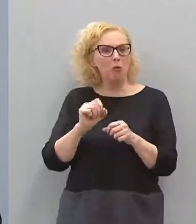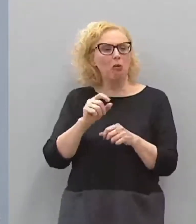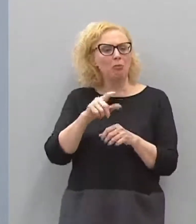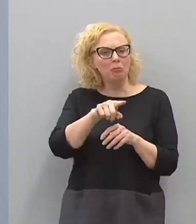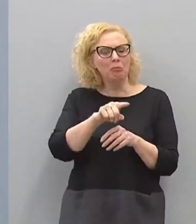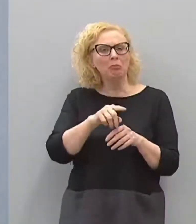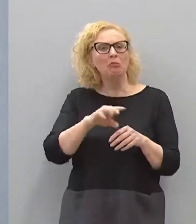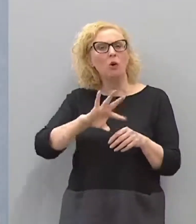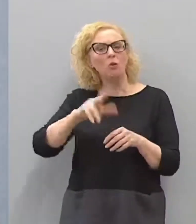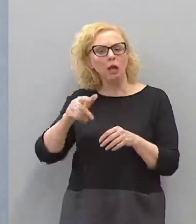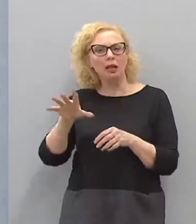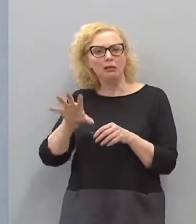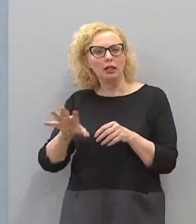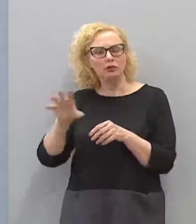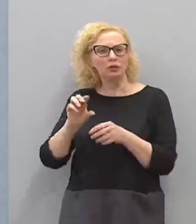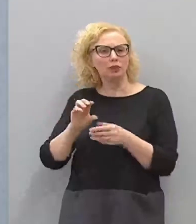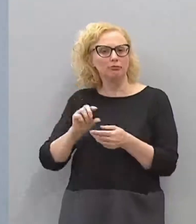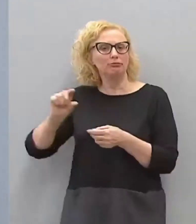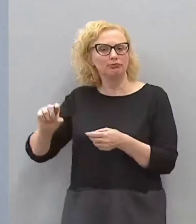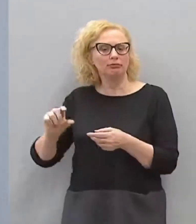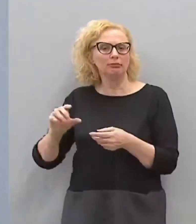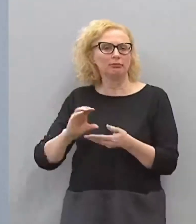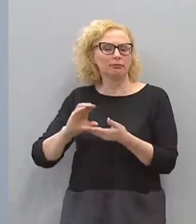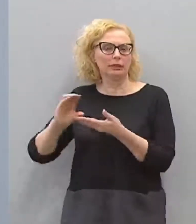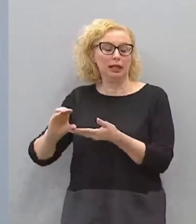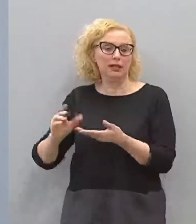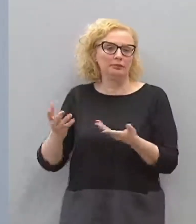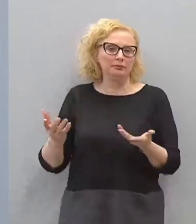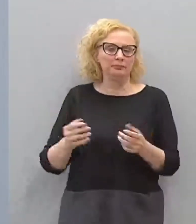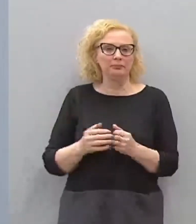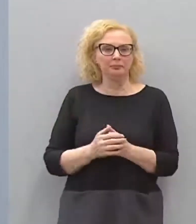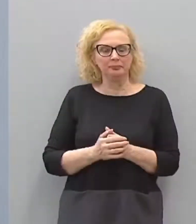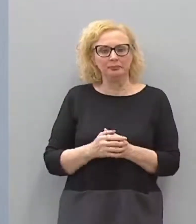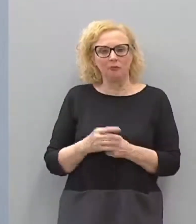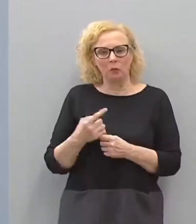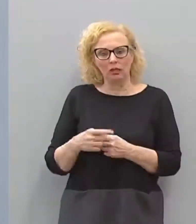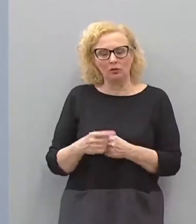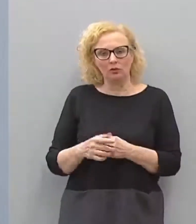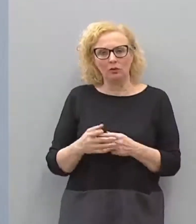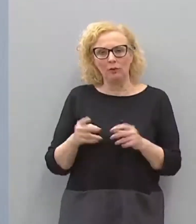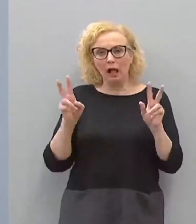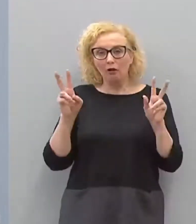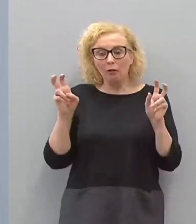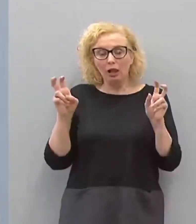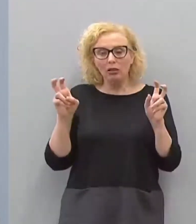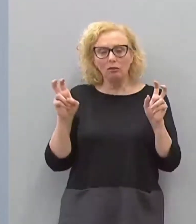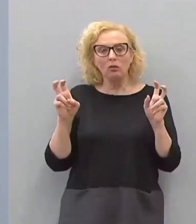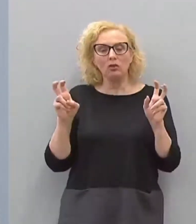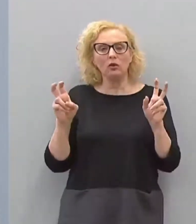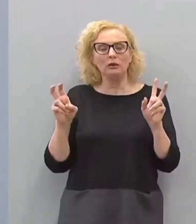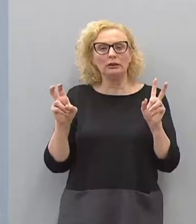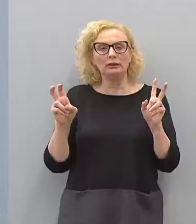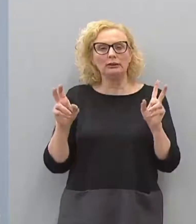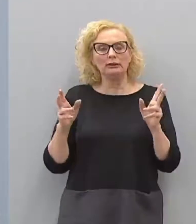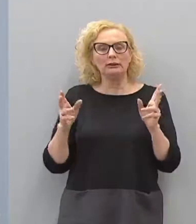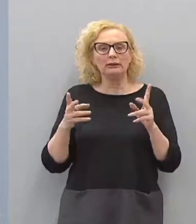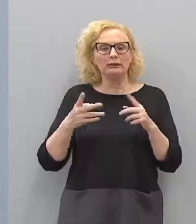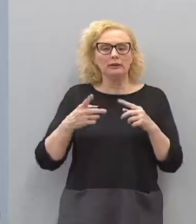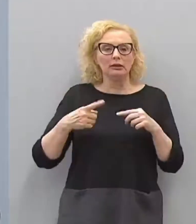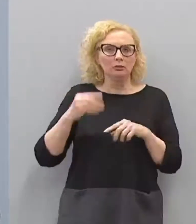ha una capacità di somministrazione diversa però su questo tema sentiamo che bisognerebbe